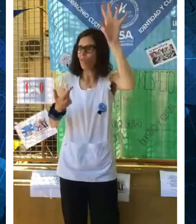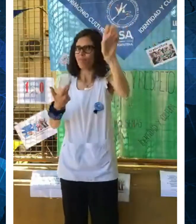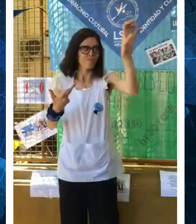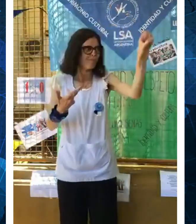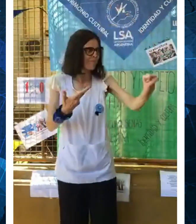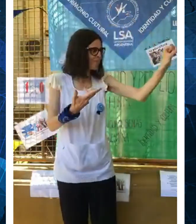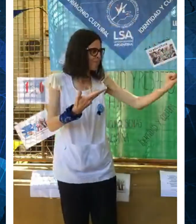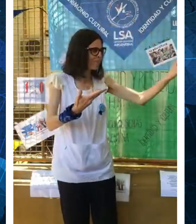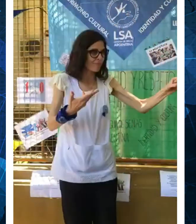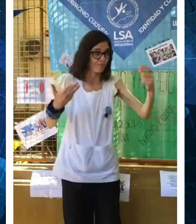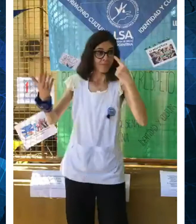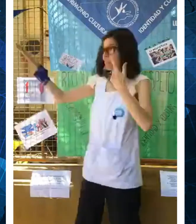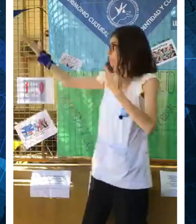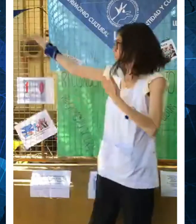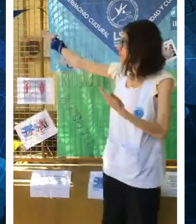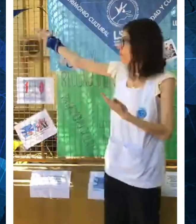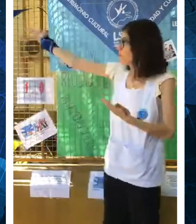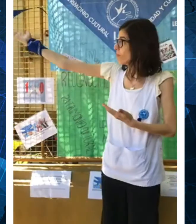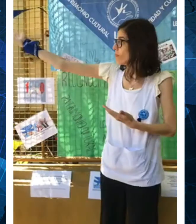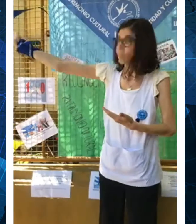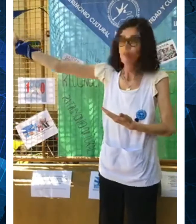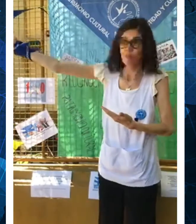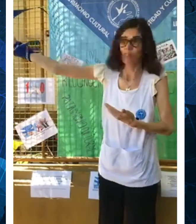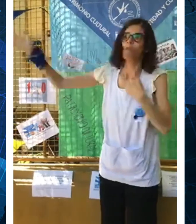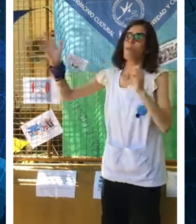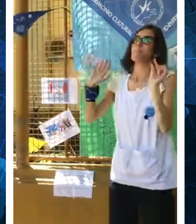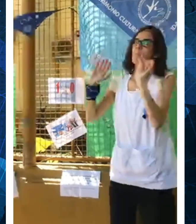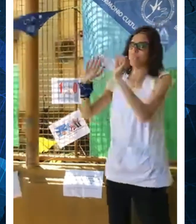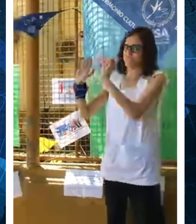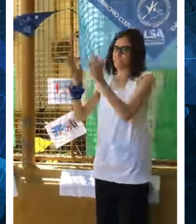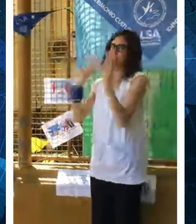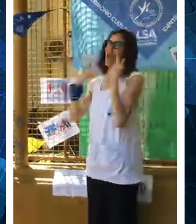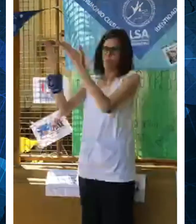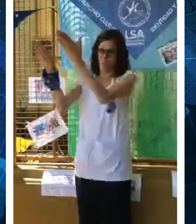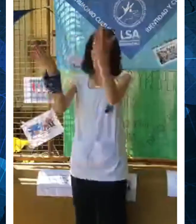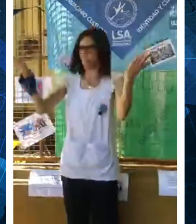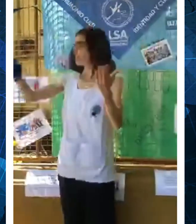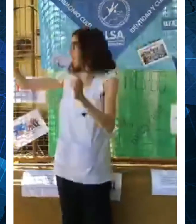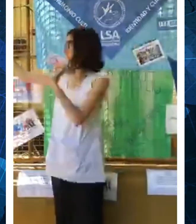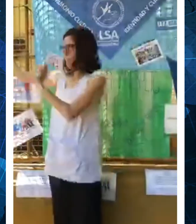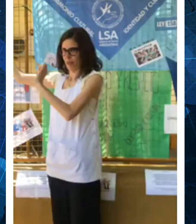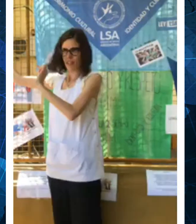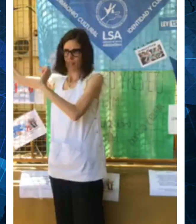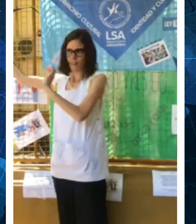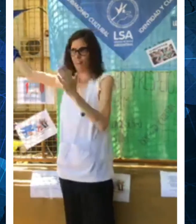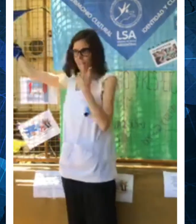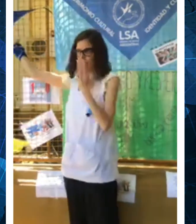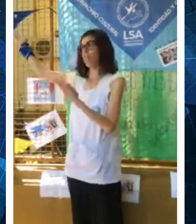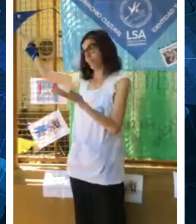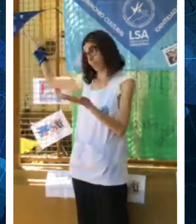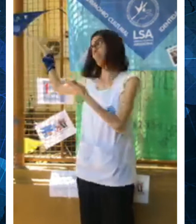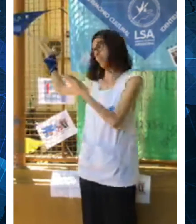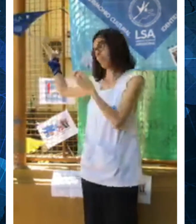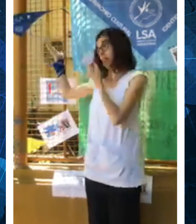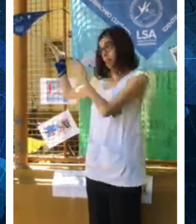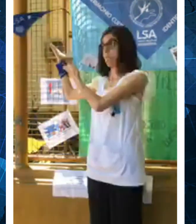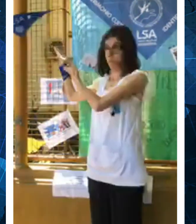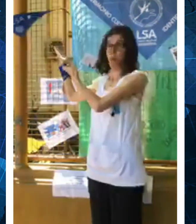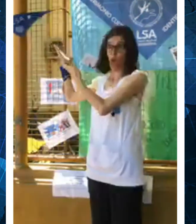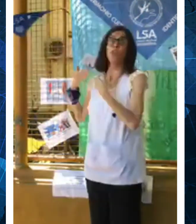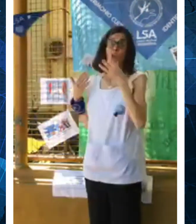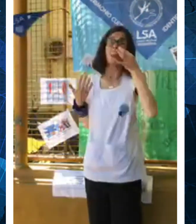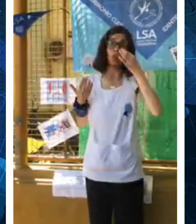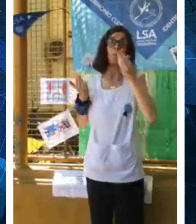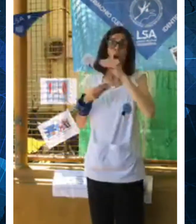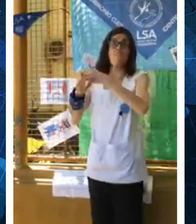sus pañuelos y cada uno los fue trayendo a la escuela. Están prestados aquí para que los pudiéramos